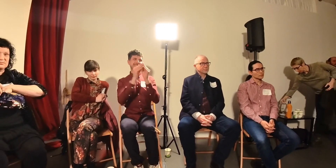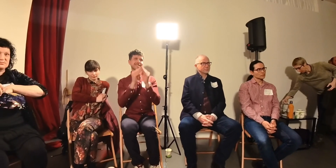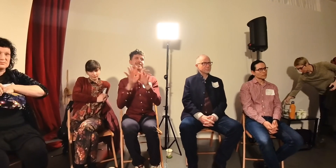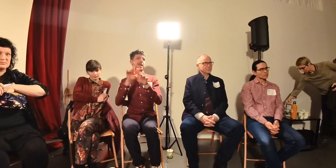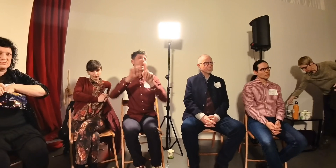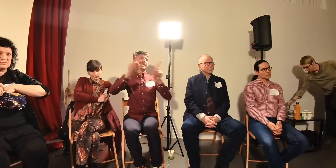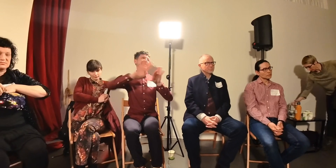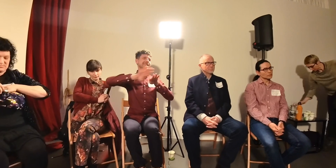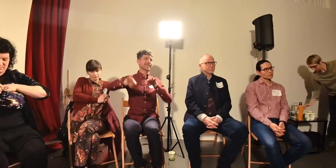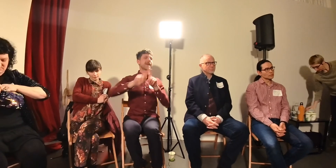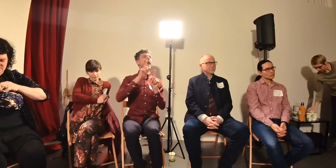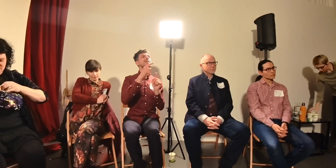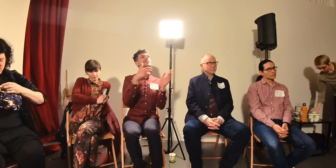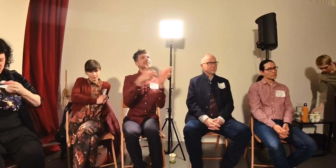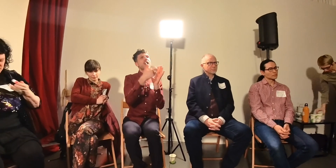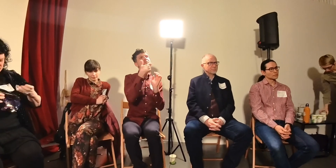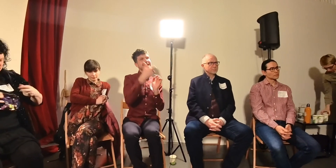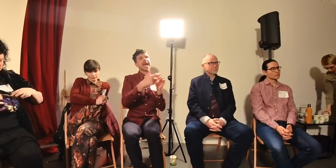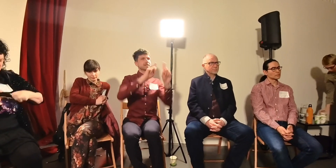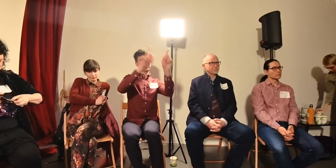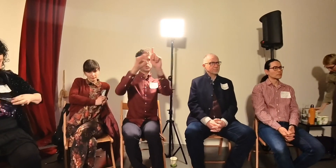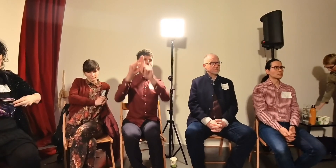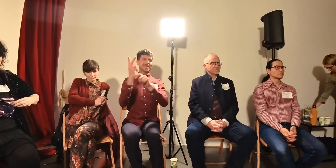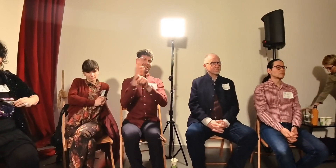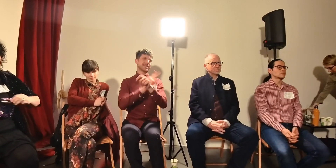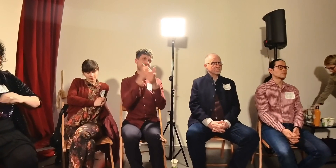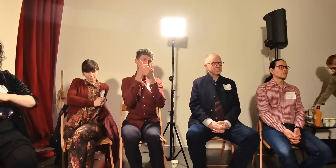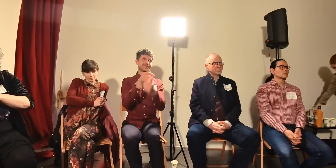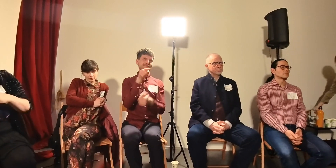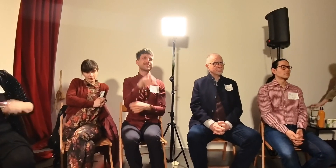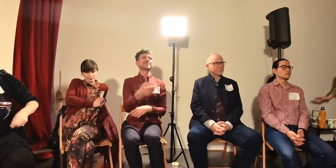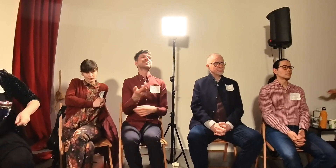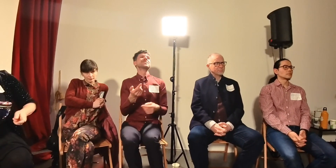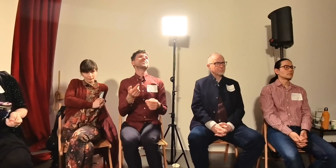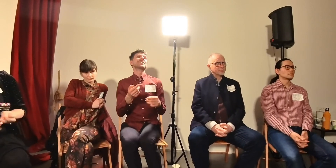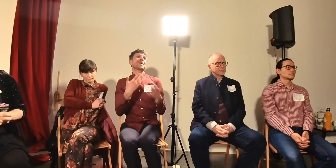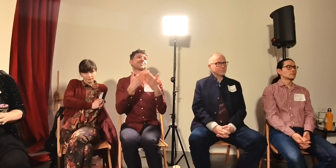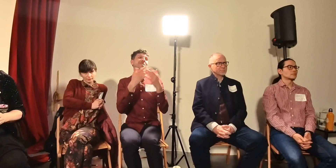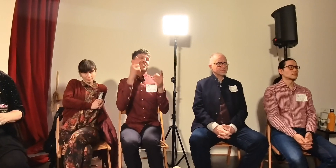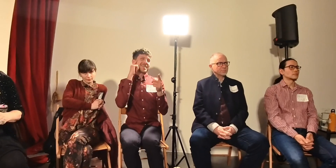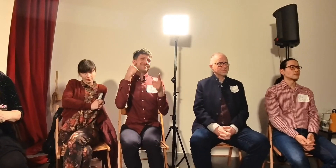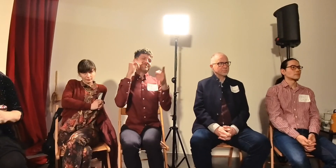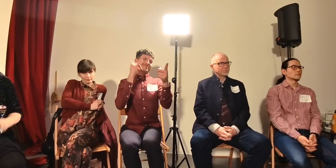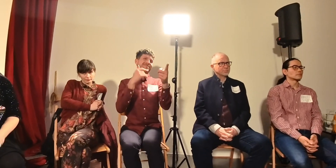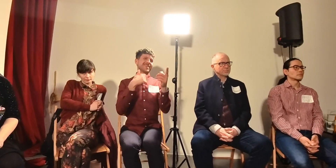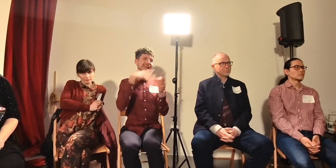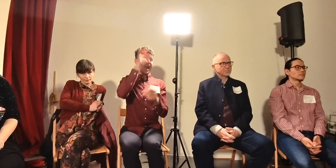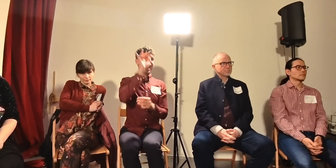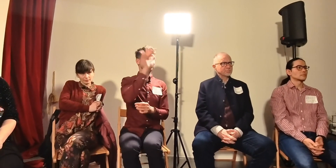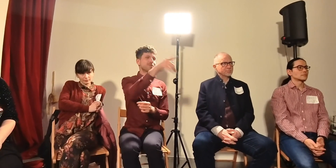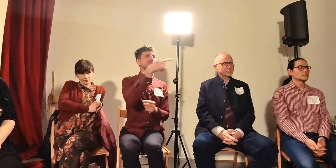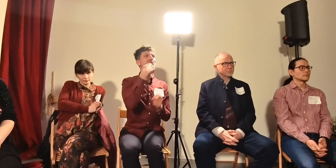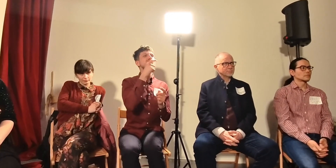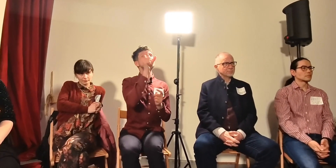řeč evokuje něco, co není jazyk. Ale znakový jazyk je rovnoprávný jazyk všem ostatním jazykům. A pro nás je to